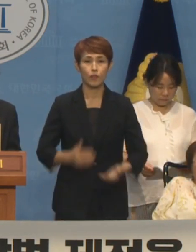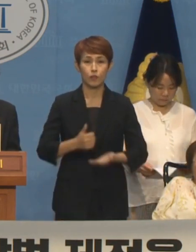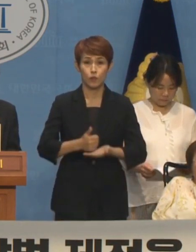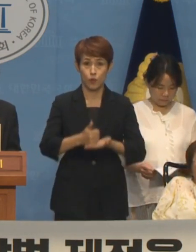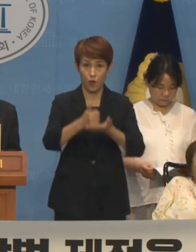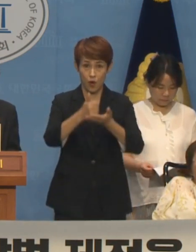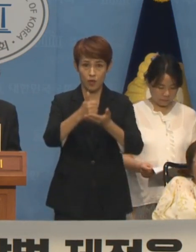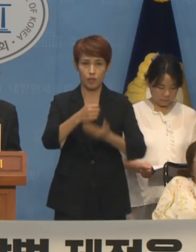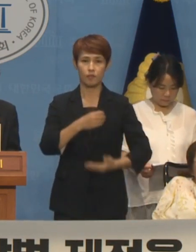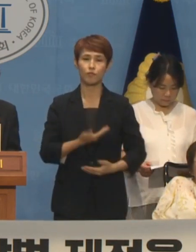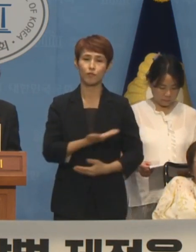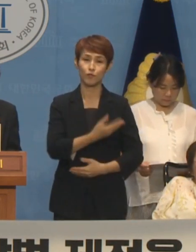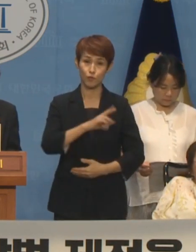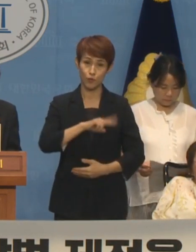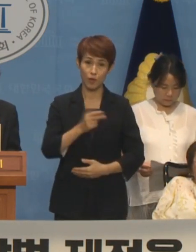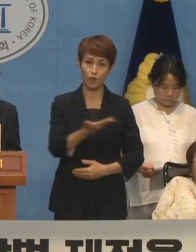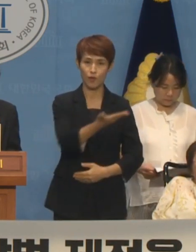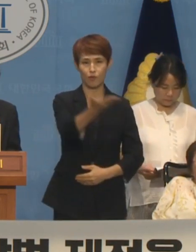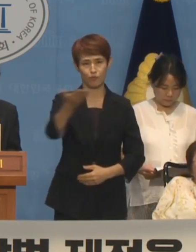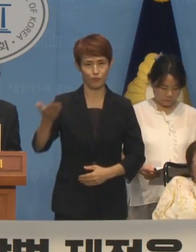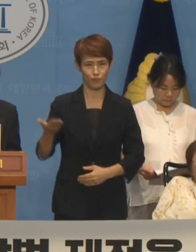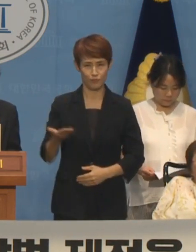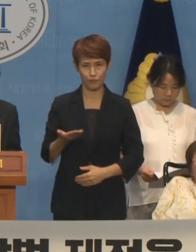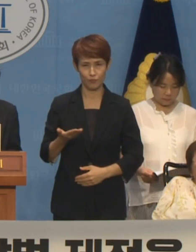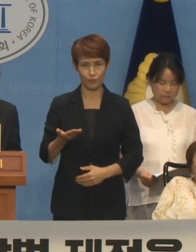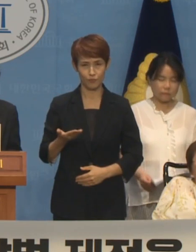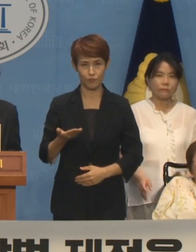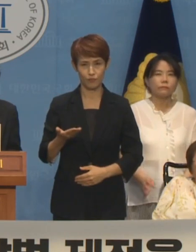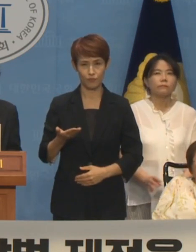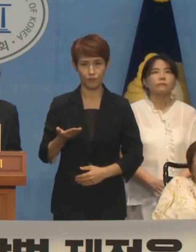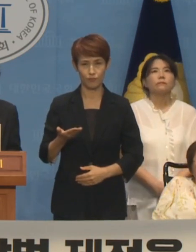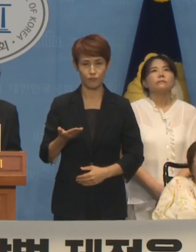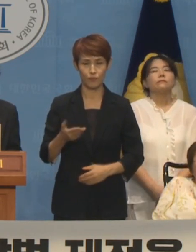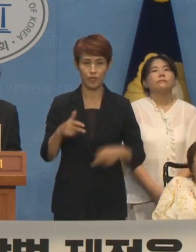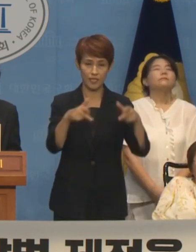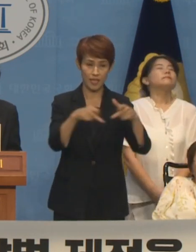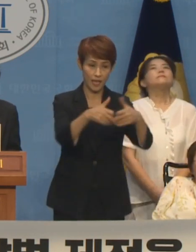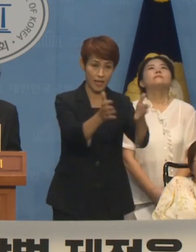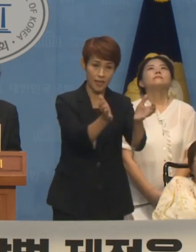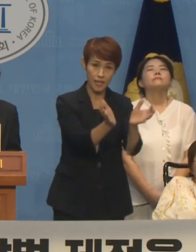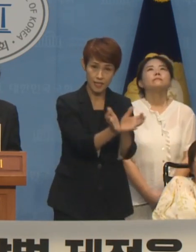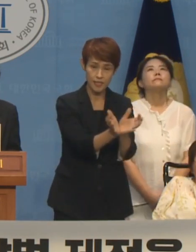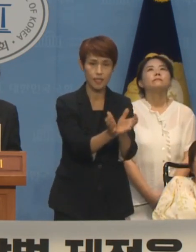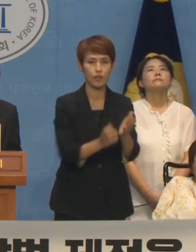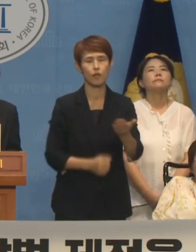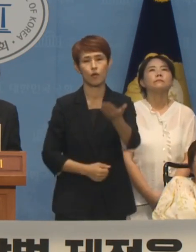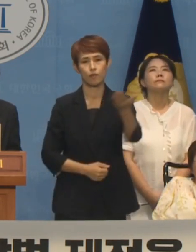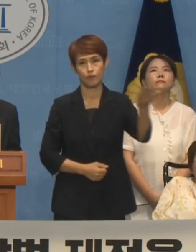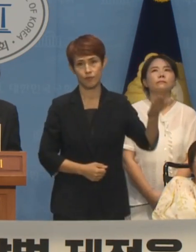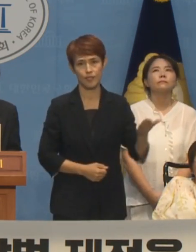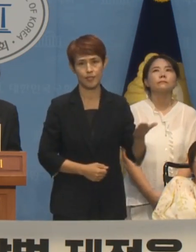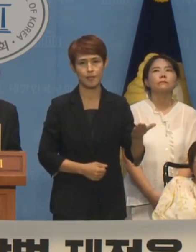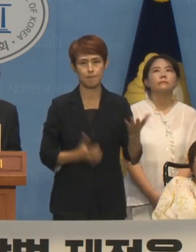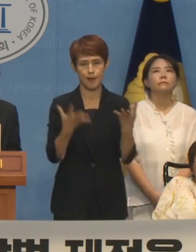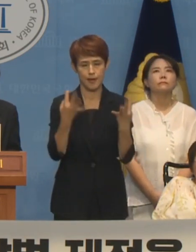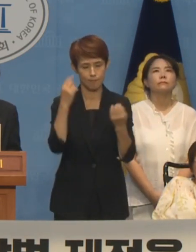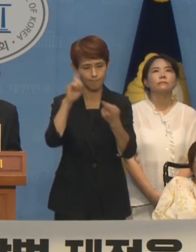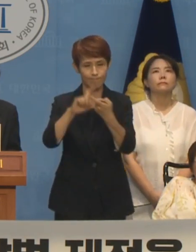존경하는 동료 국회의원님들과 장애인 단체 여러분들의